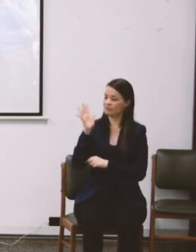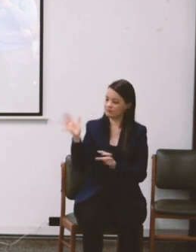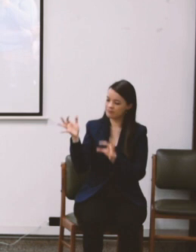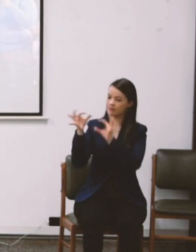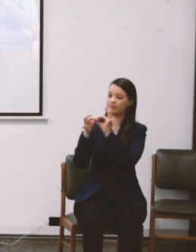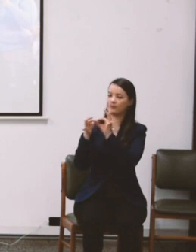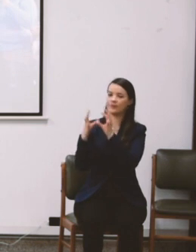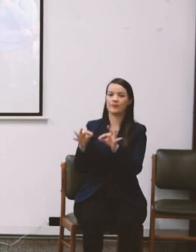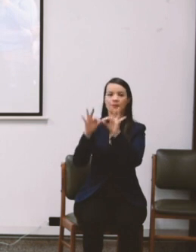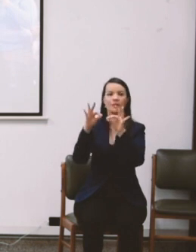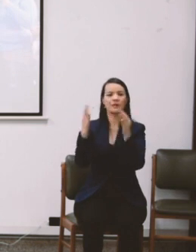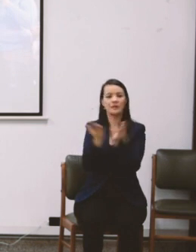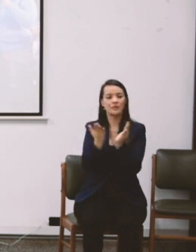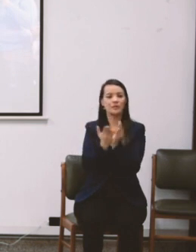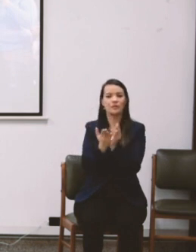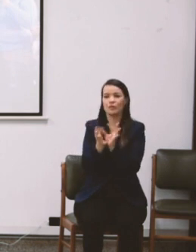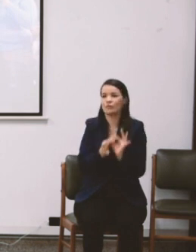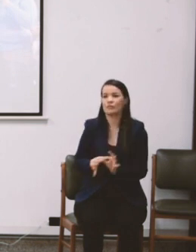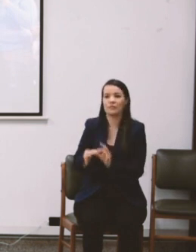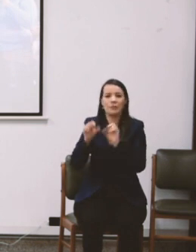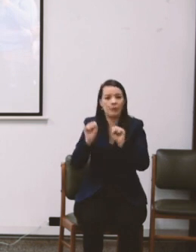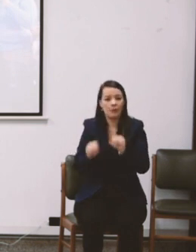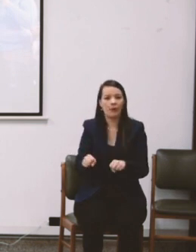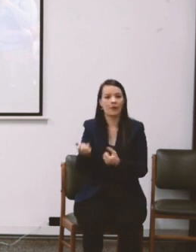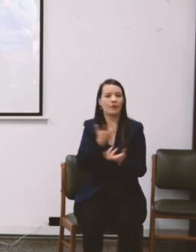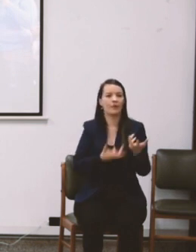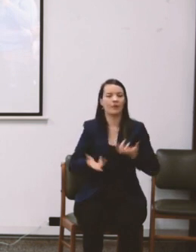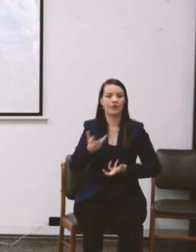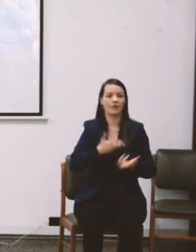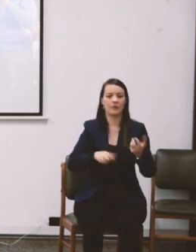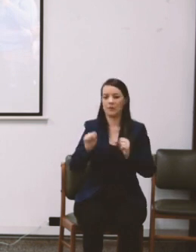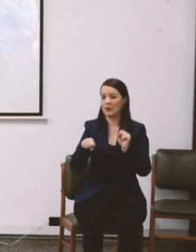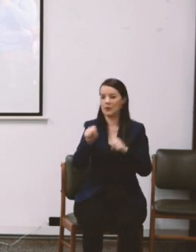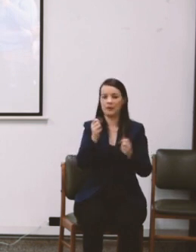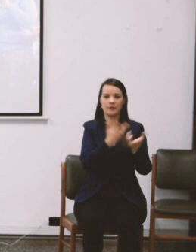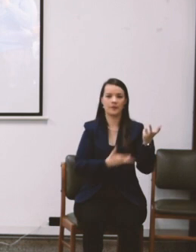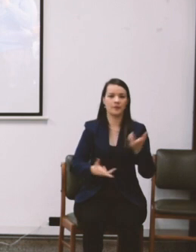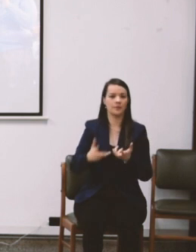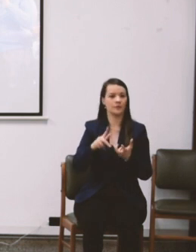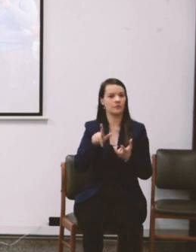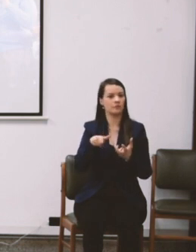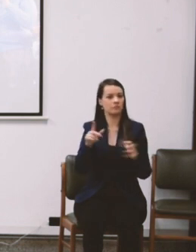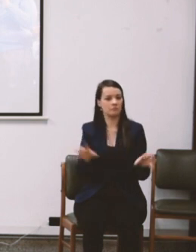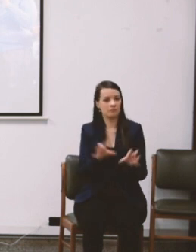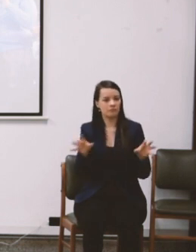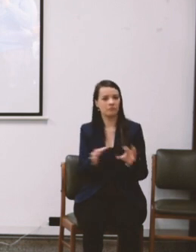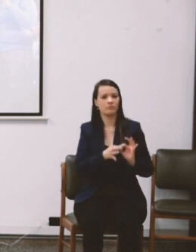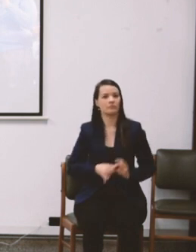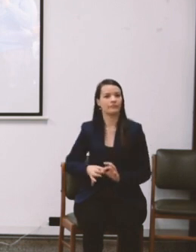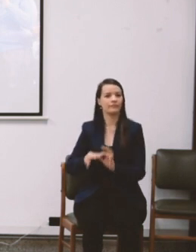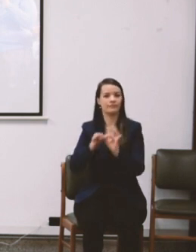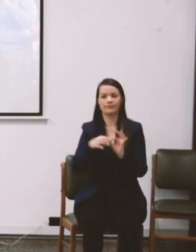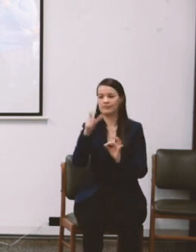que buscar una educación donde podamos estar juntos, podamos hacer las cosas que tenemos que hacer cuando